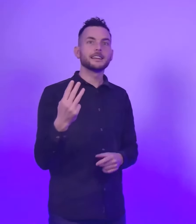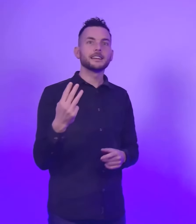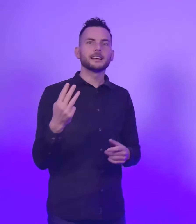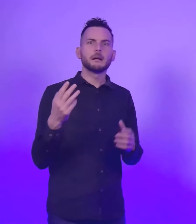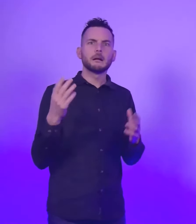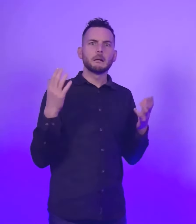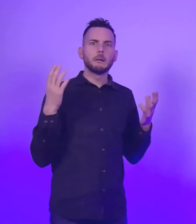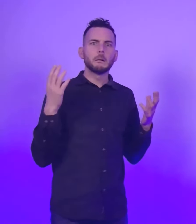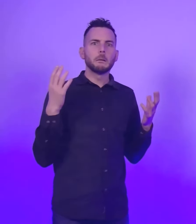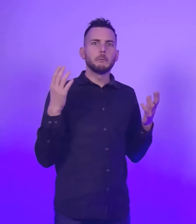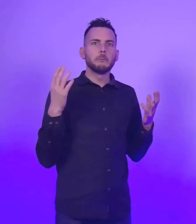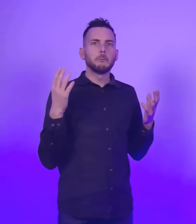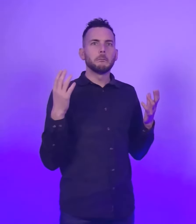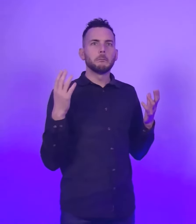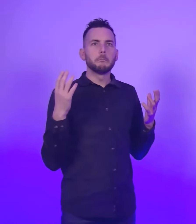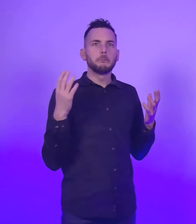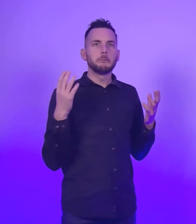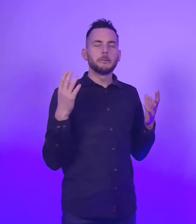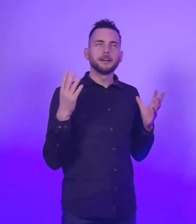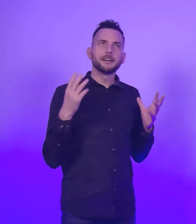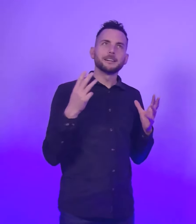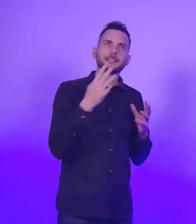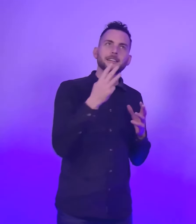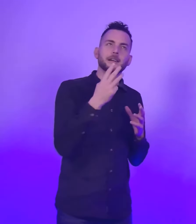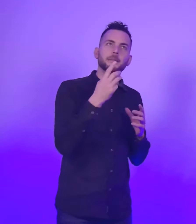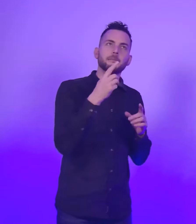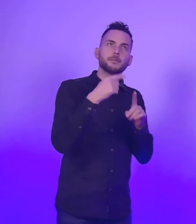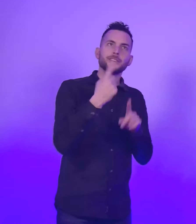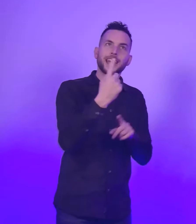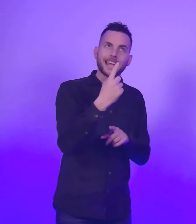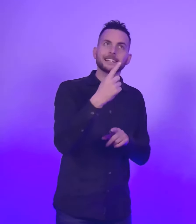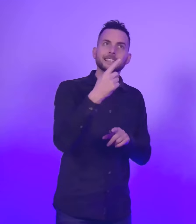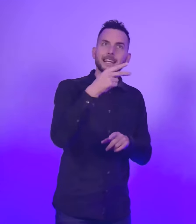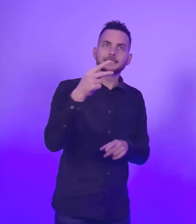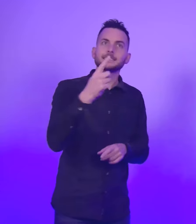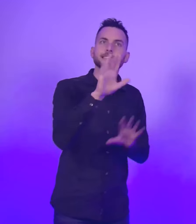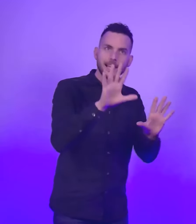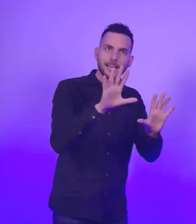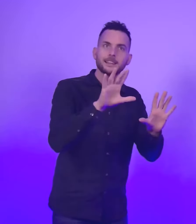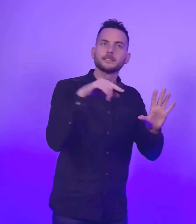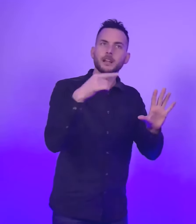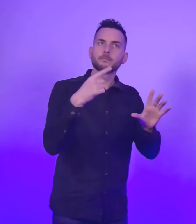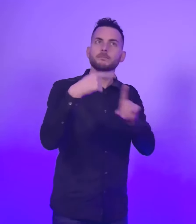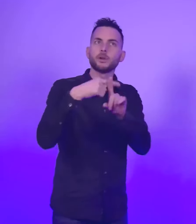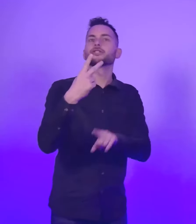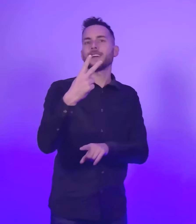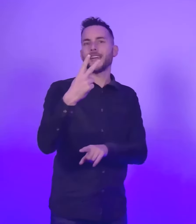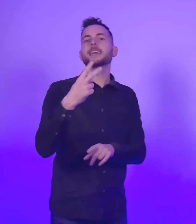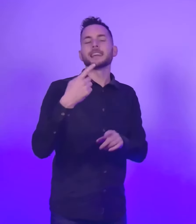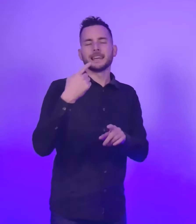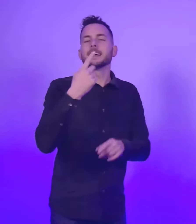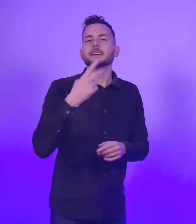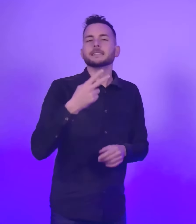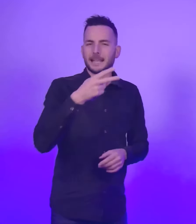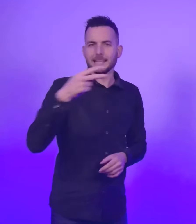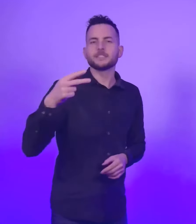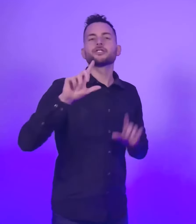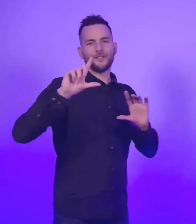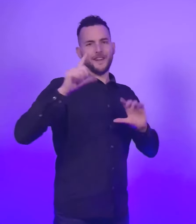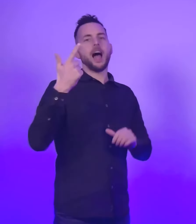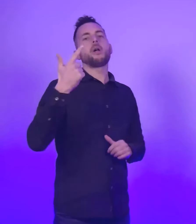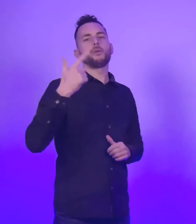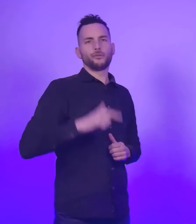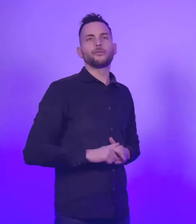3... Plus 1 is 10. Plus 2 is 12. 12. Zal ik even opschrijven